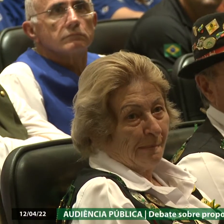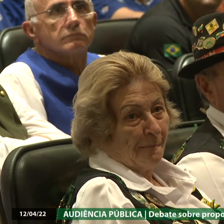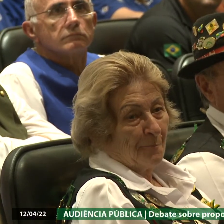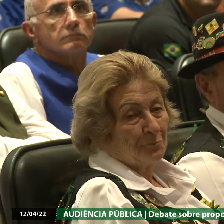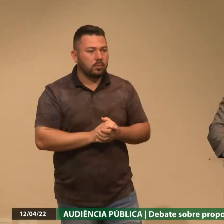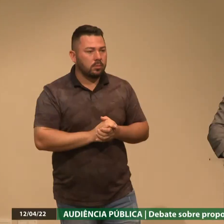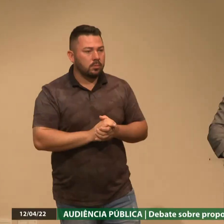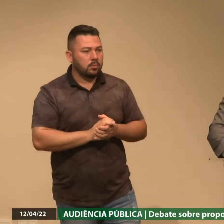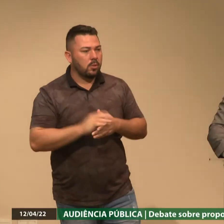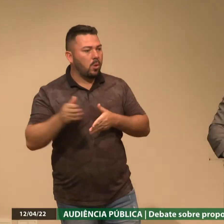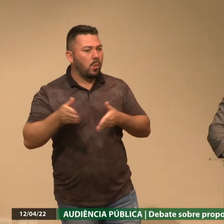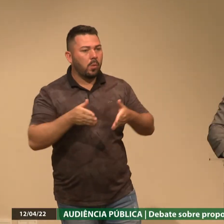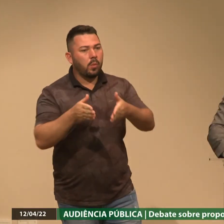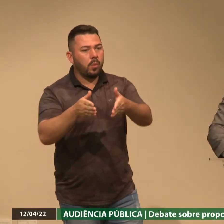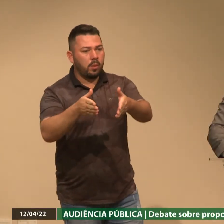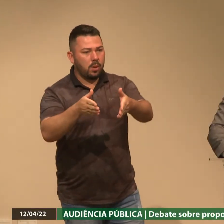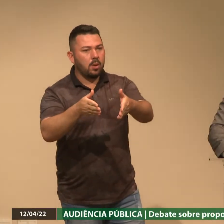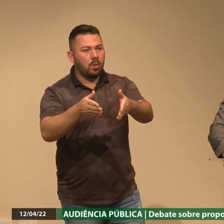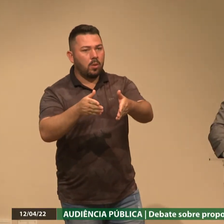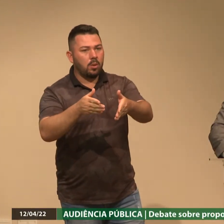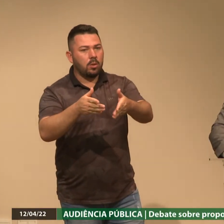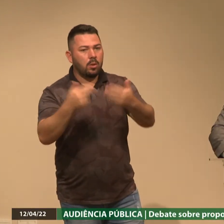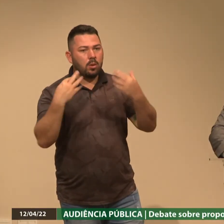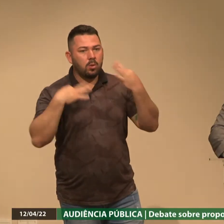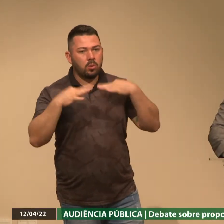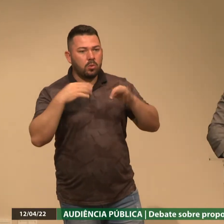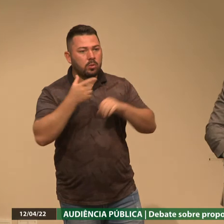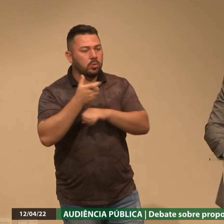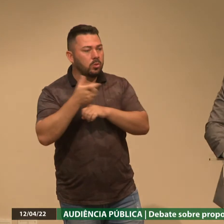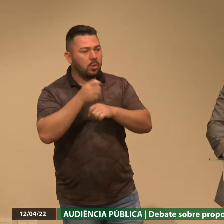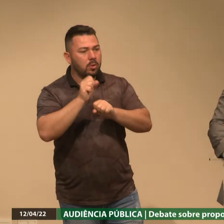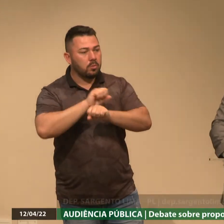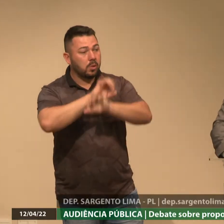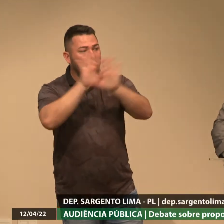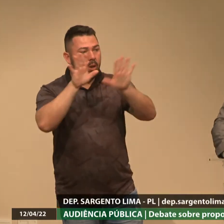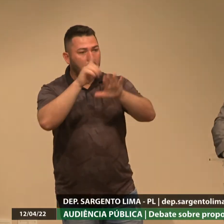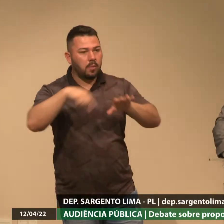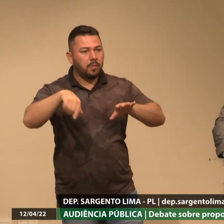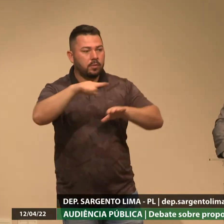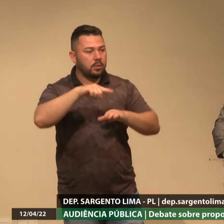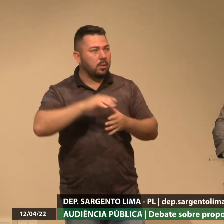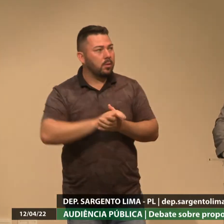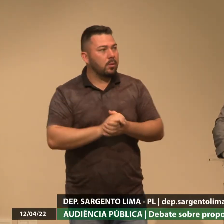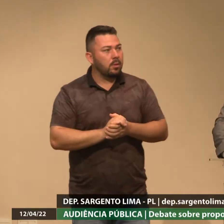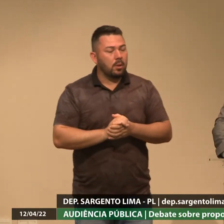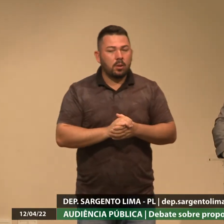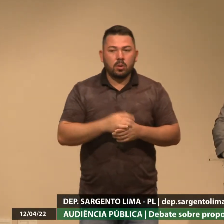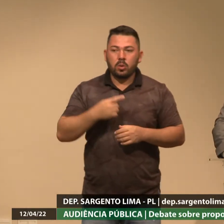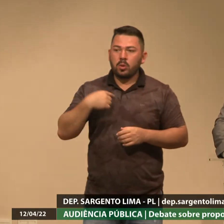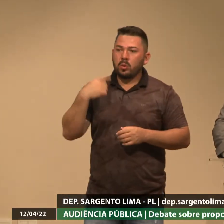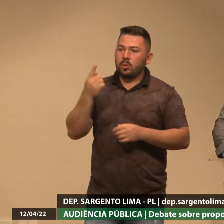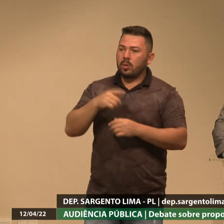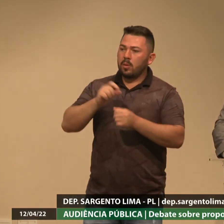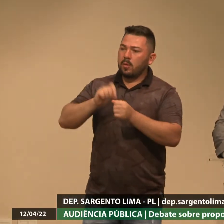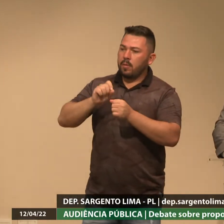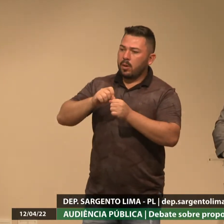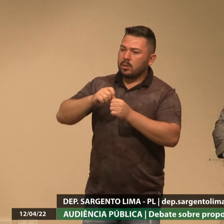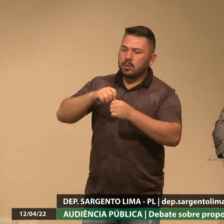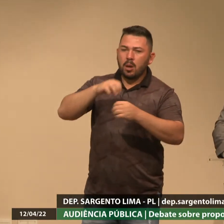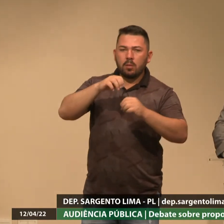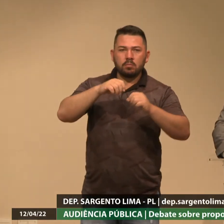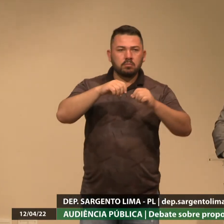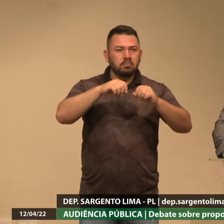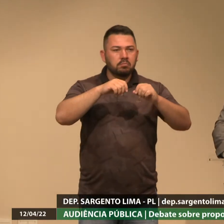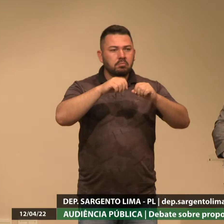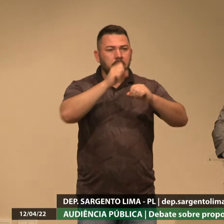Então é eu quero deixar bem claro para vocês o que nós vamos rabiscar o Estado de Santa